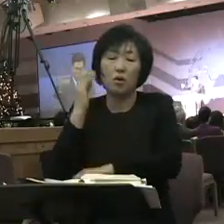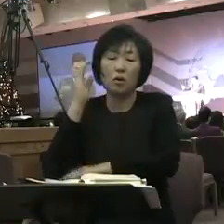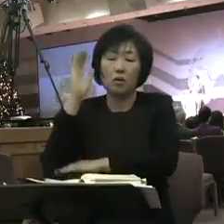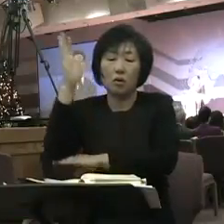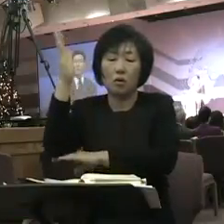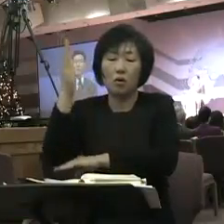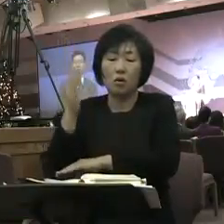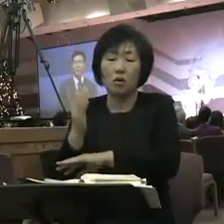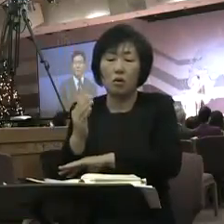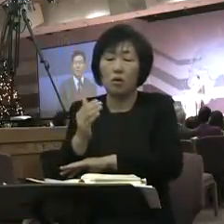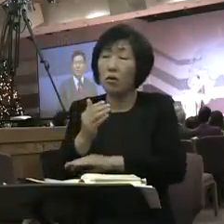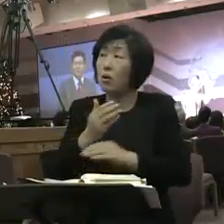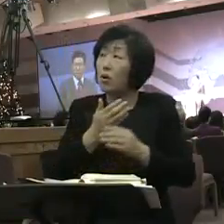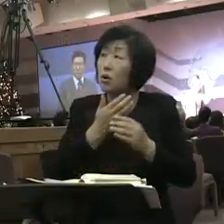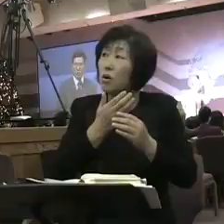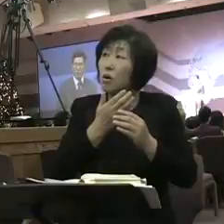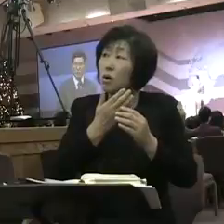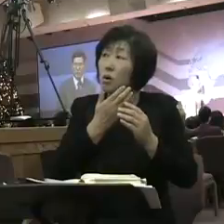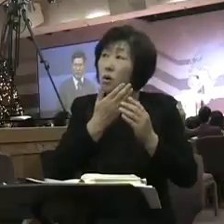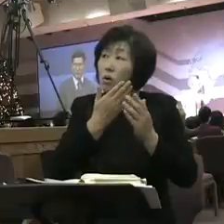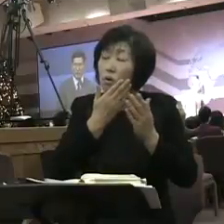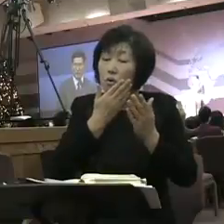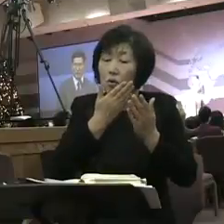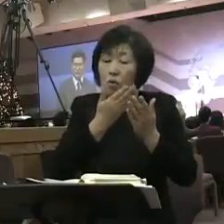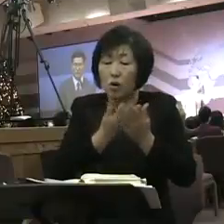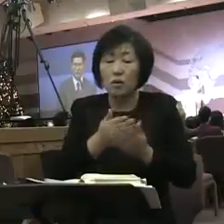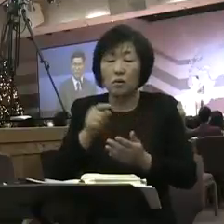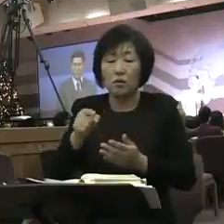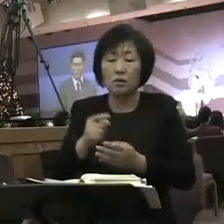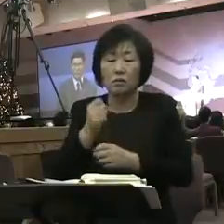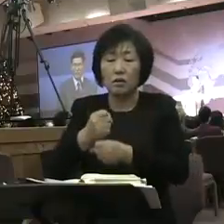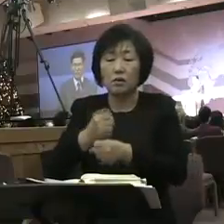영광의 중한 것을 우리 속에 만들어낸다.